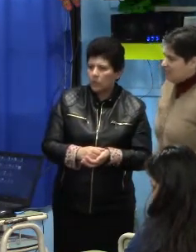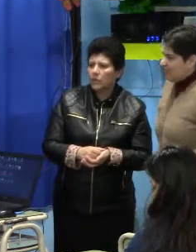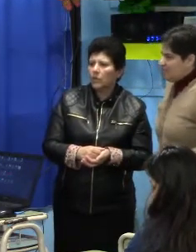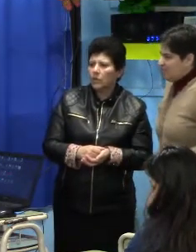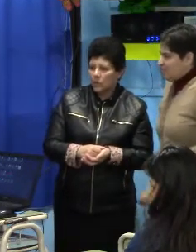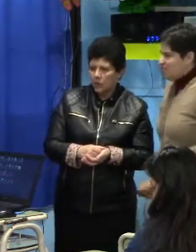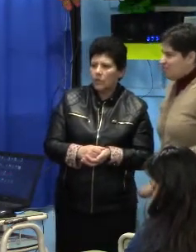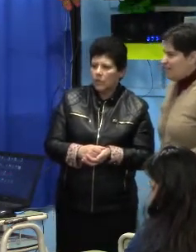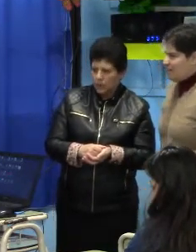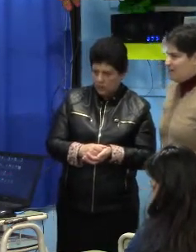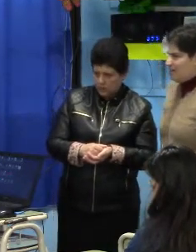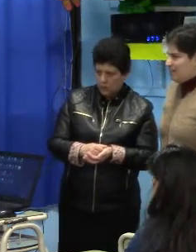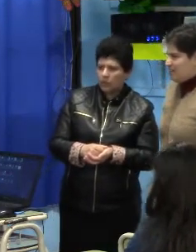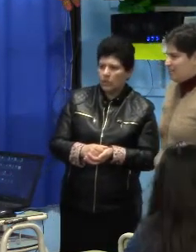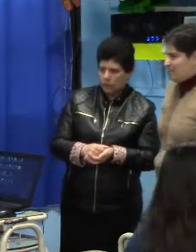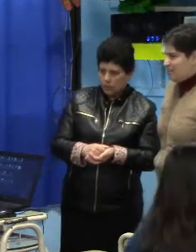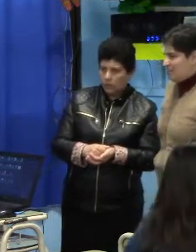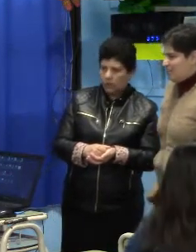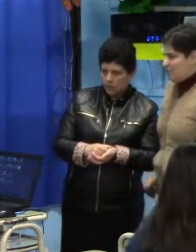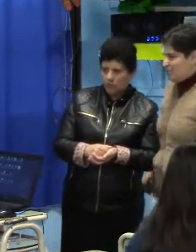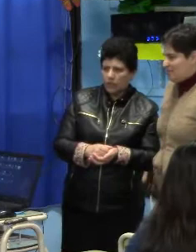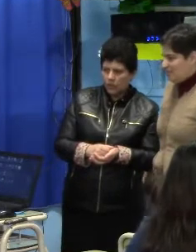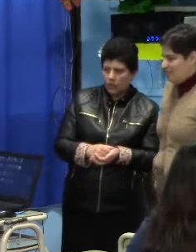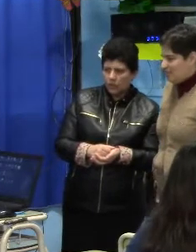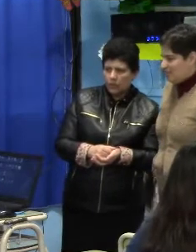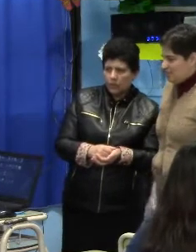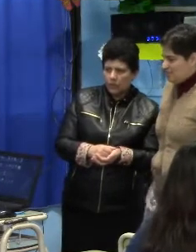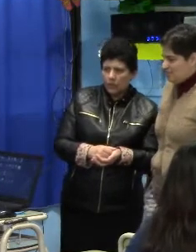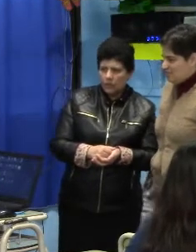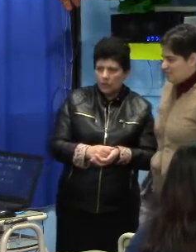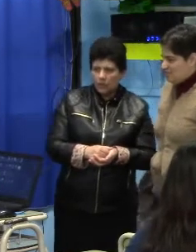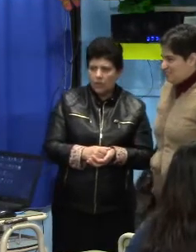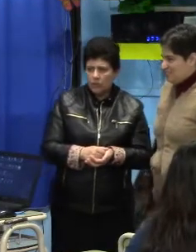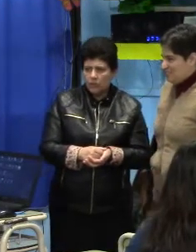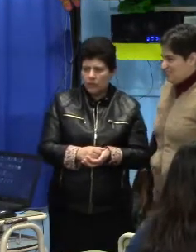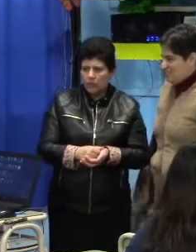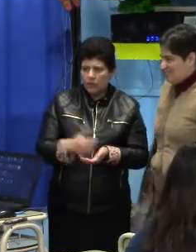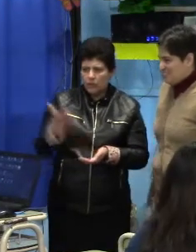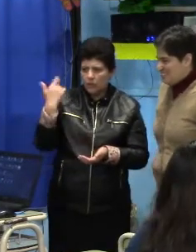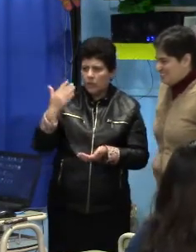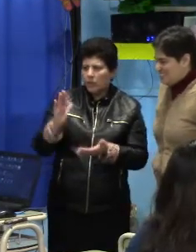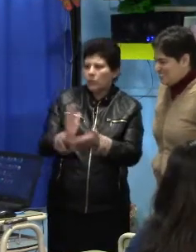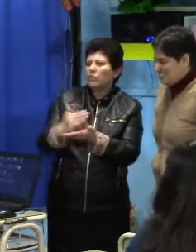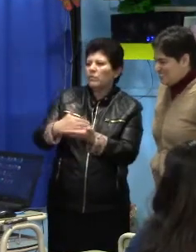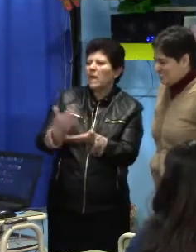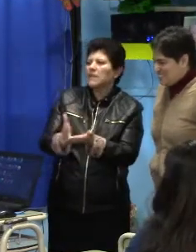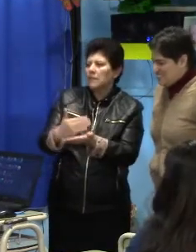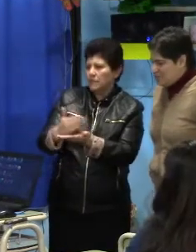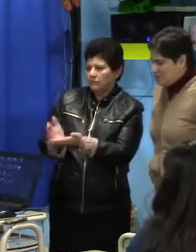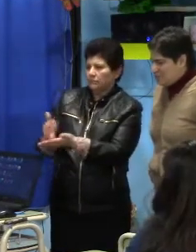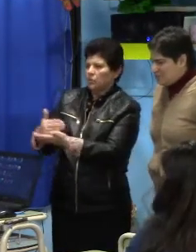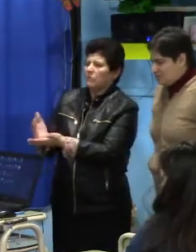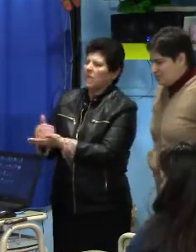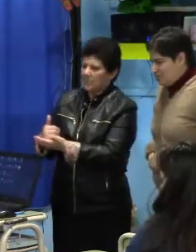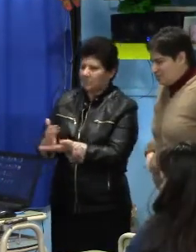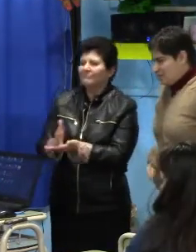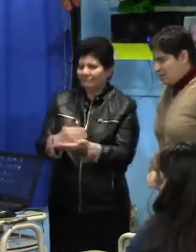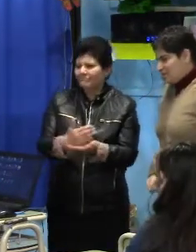¿Tata se está entendiendo? ¿Hay alguien que quiere comentar algo? 120% se entiende.